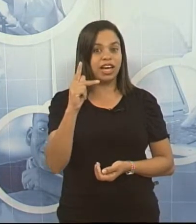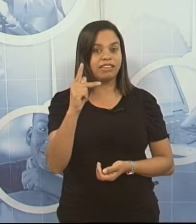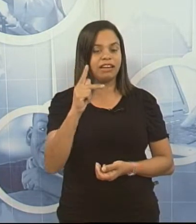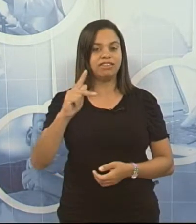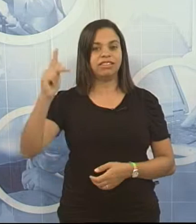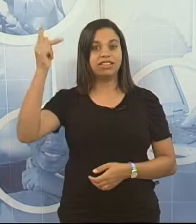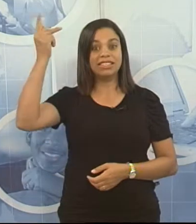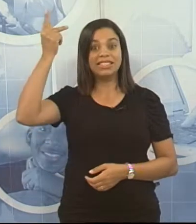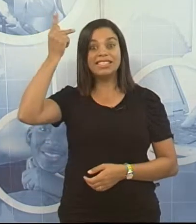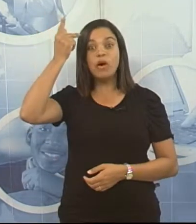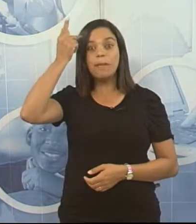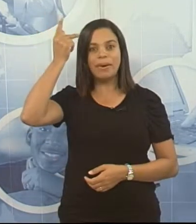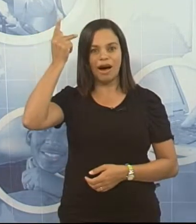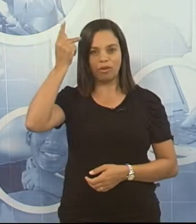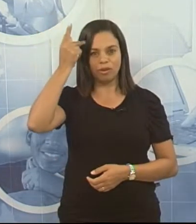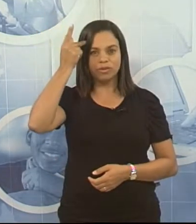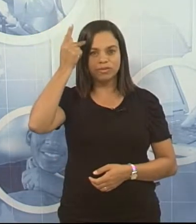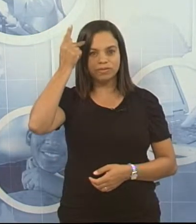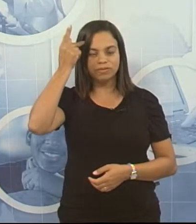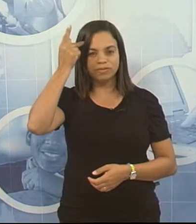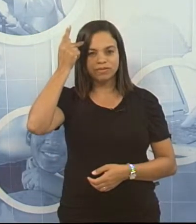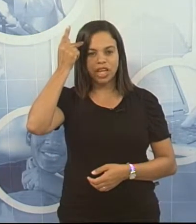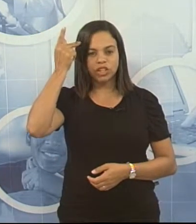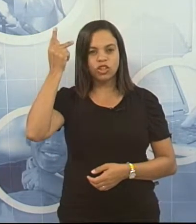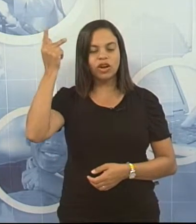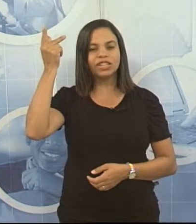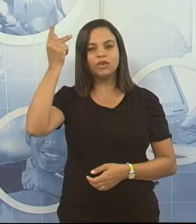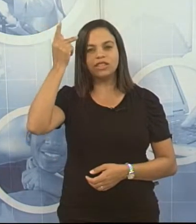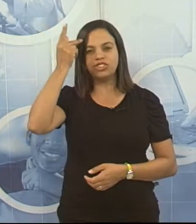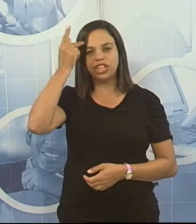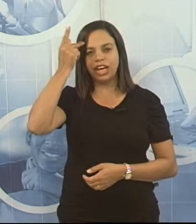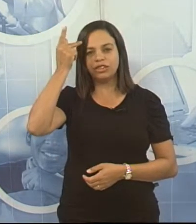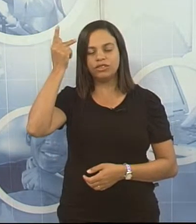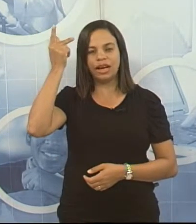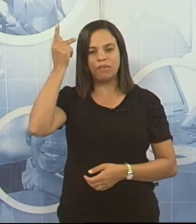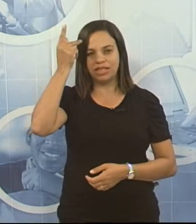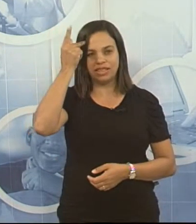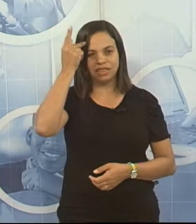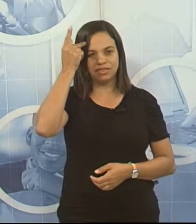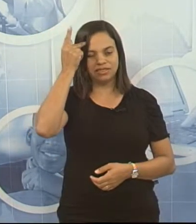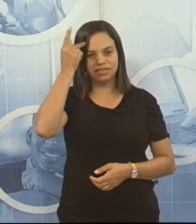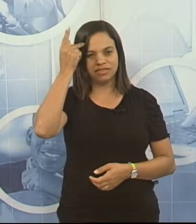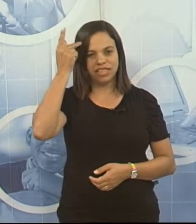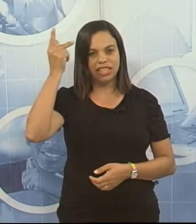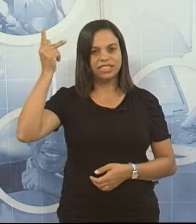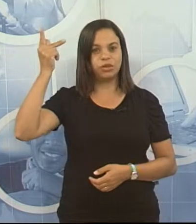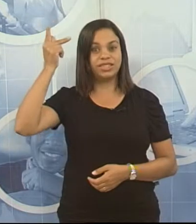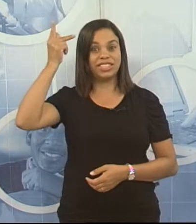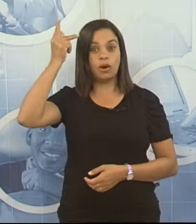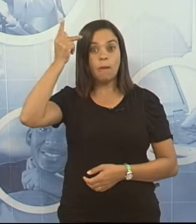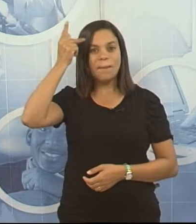direita, São Paulo, tocando o lado direito da cabeça. Então, São